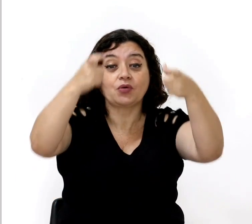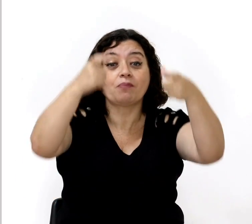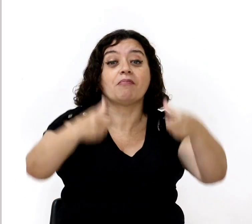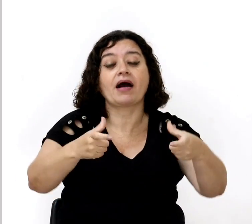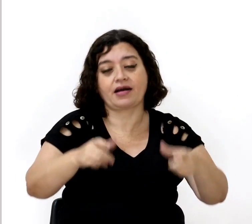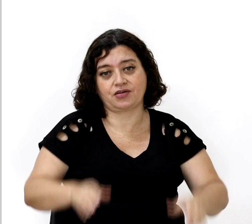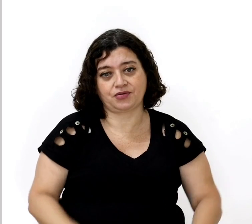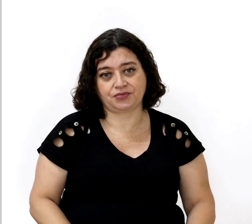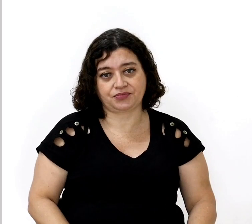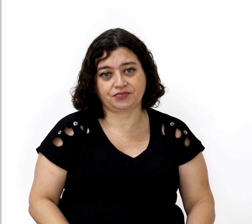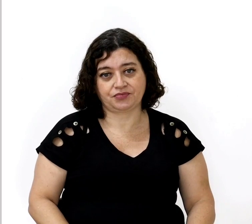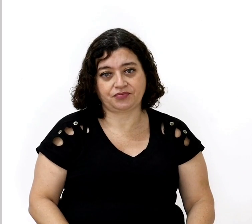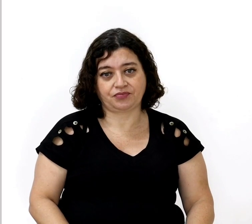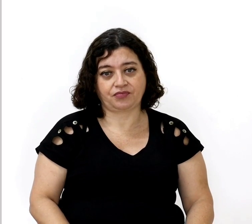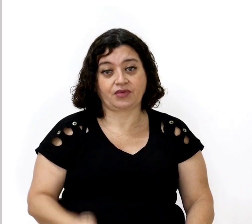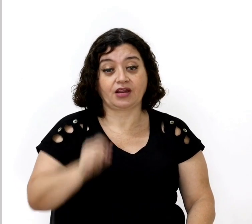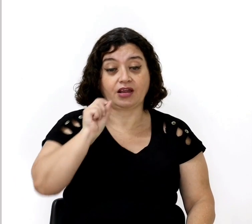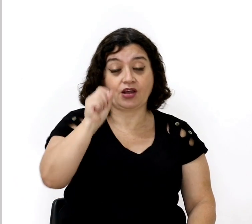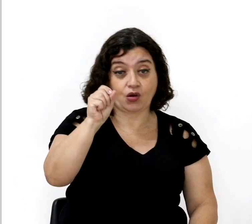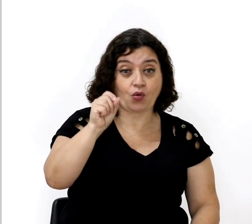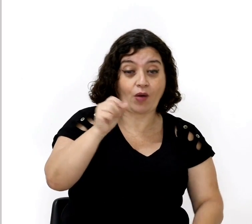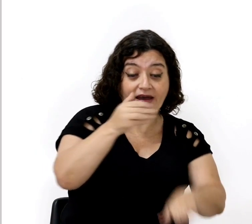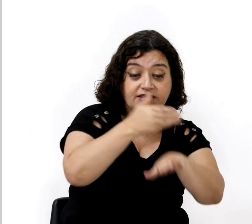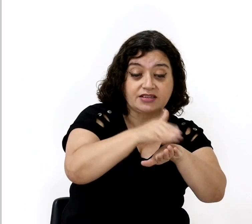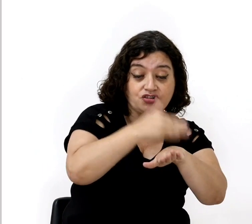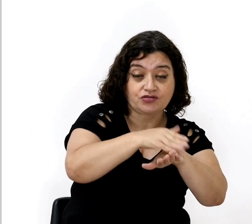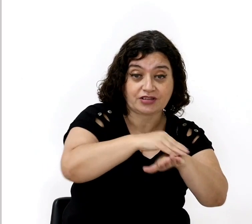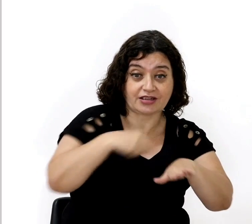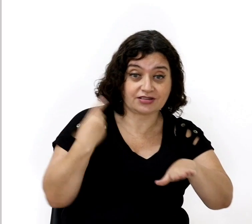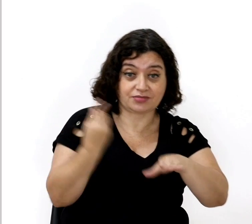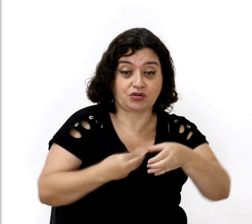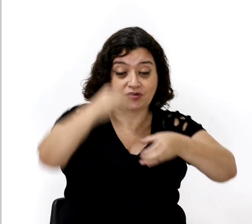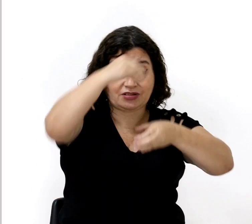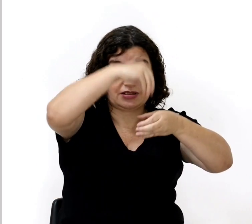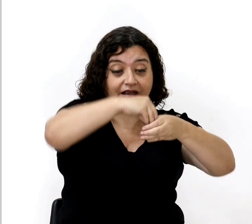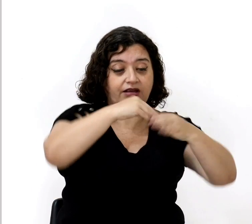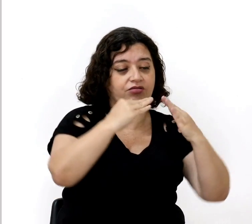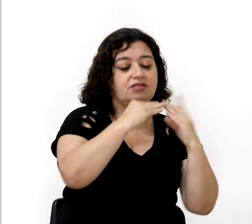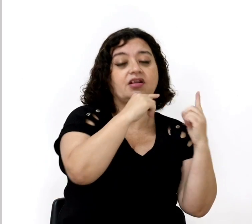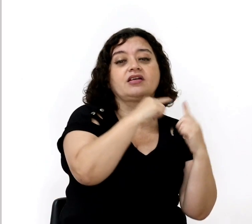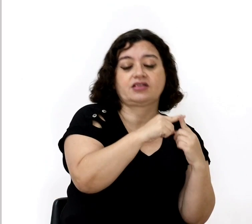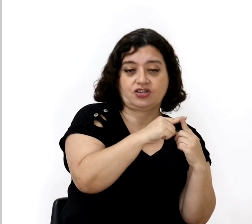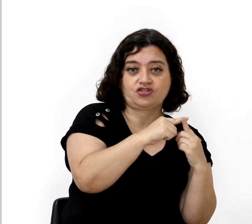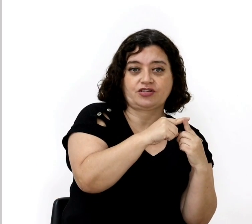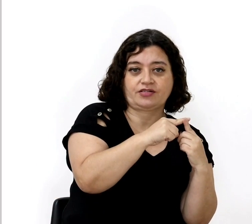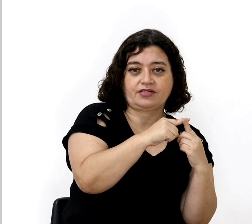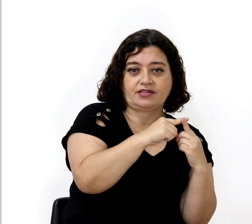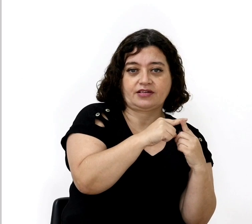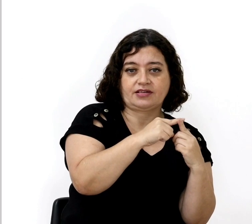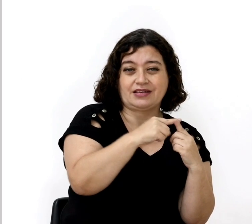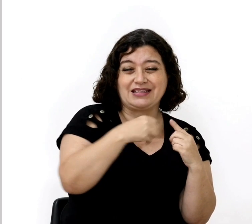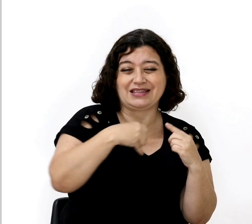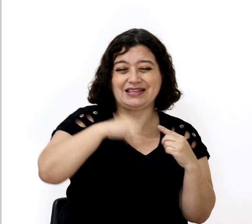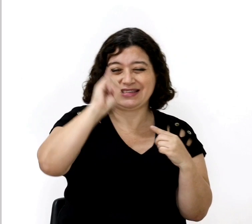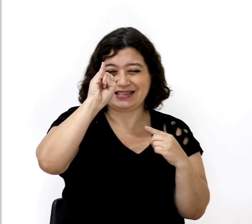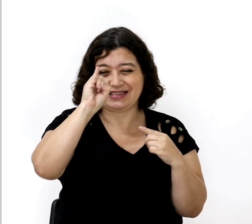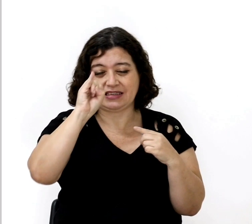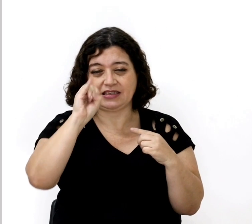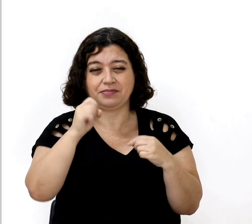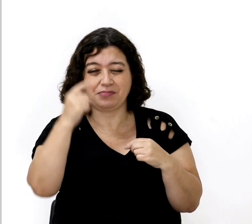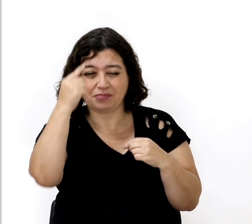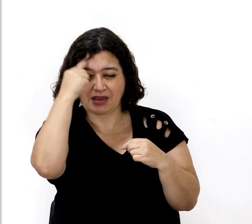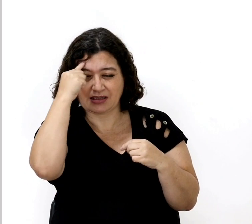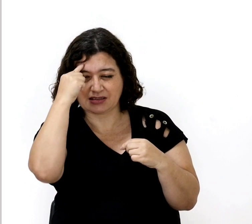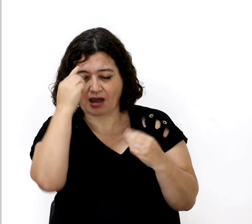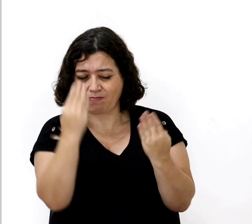atividades têm a ver com as nossas atividades internas, que só vai servir para o bem-estar dos membros? Então, se a gente fizer